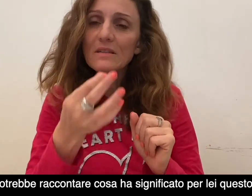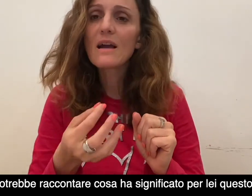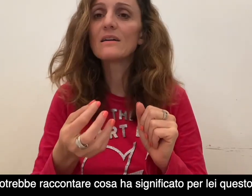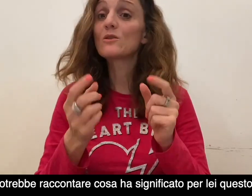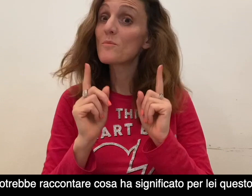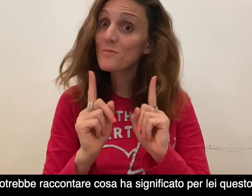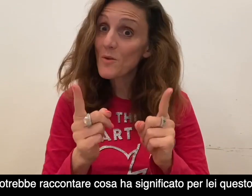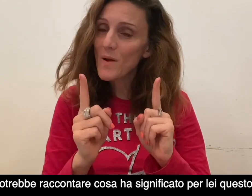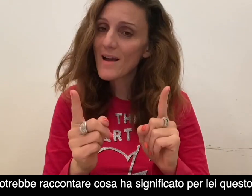grazie